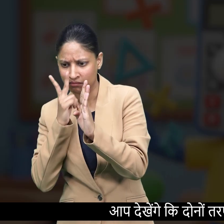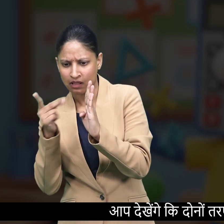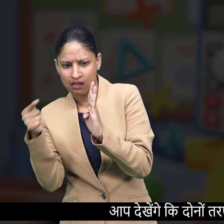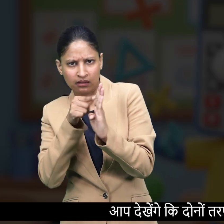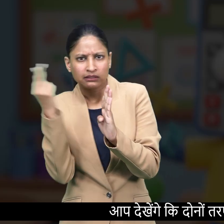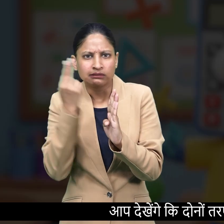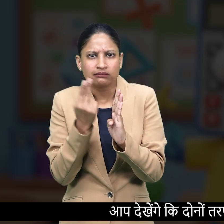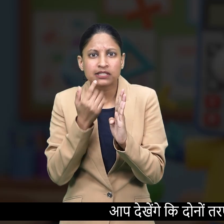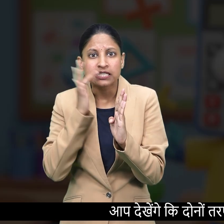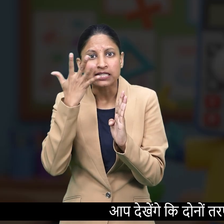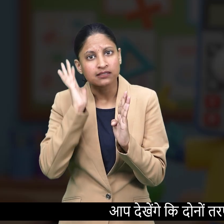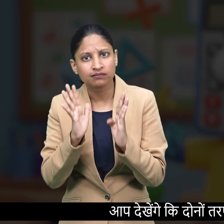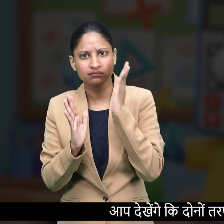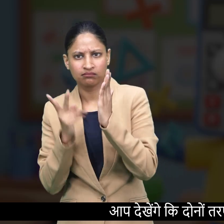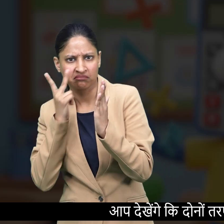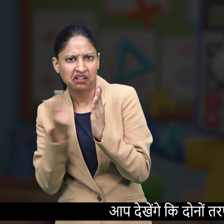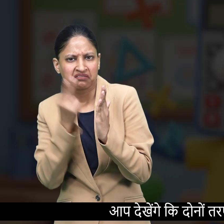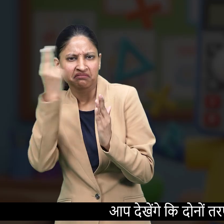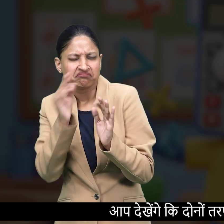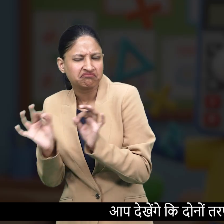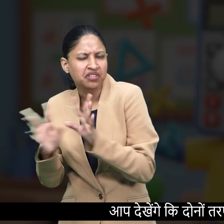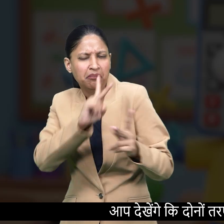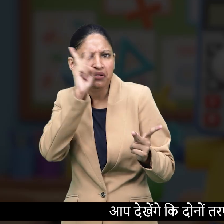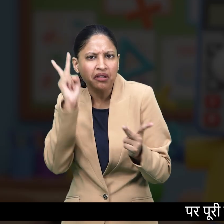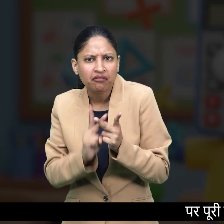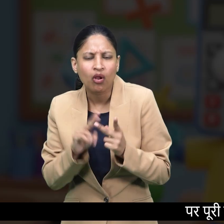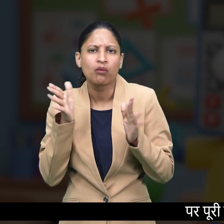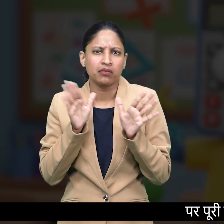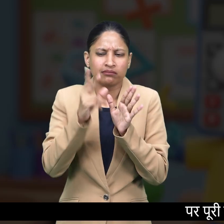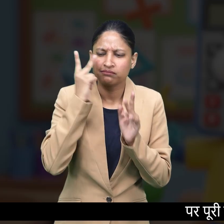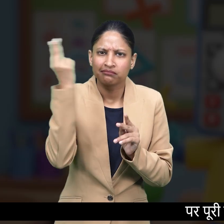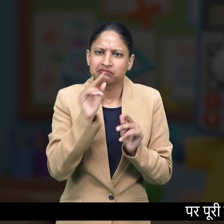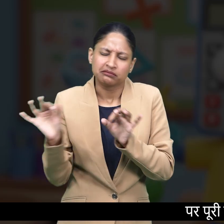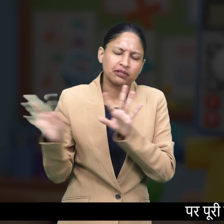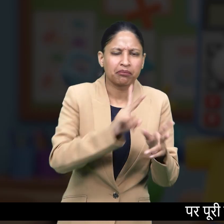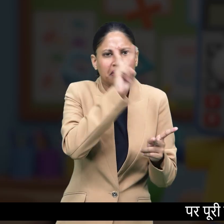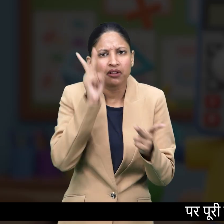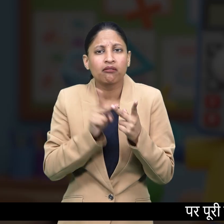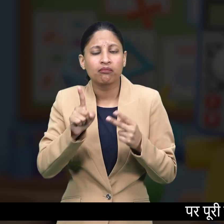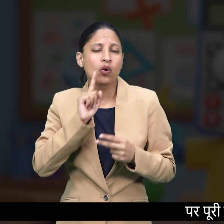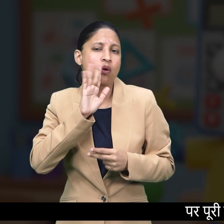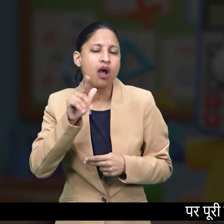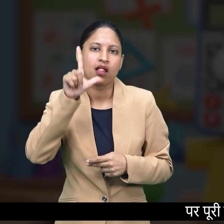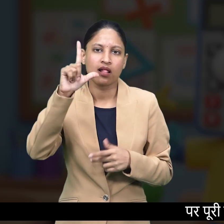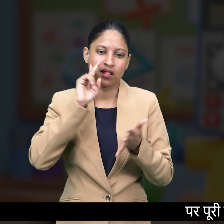आप देखेंगे कि दोनों तरफ मध्य रेखा है, समरूपता की रेखा पर पूरी तरह से मेल खाते हैं।